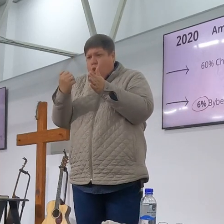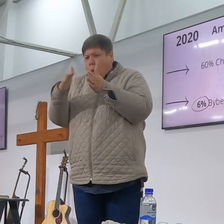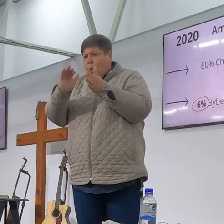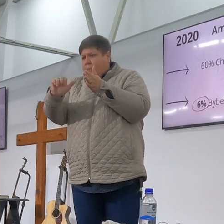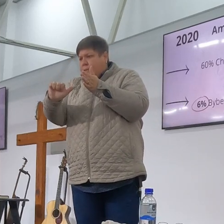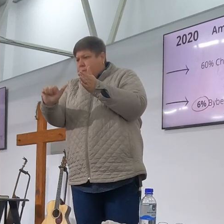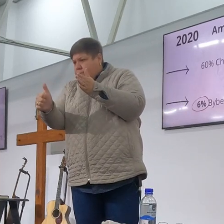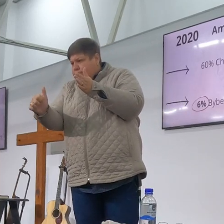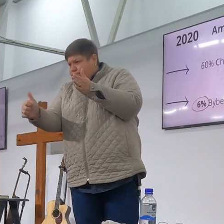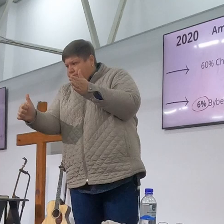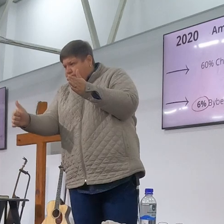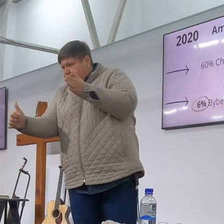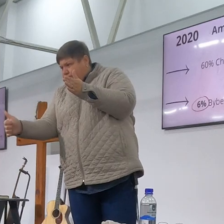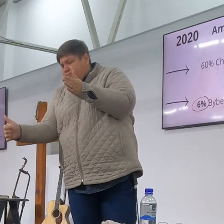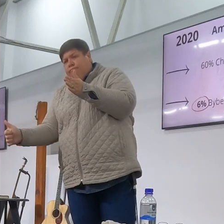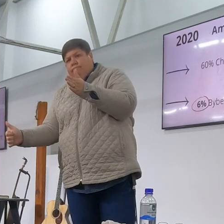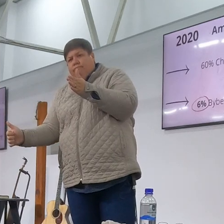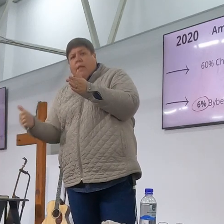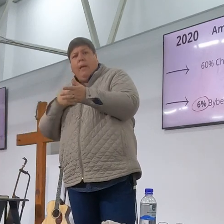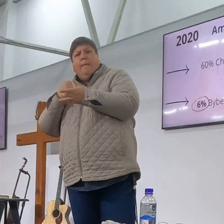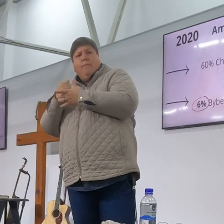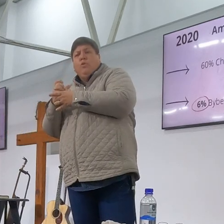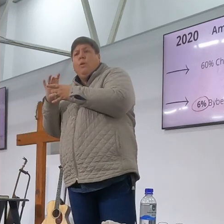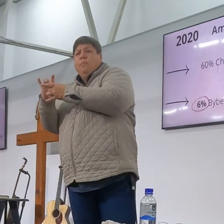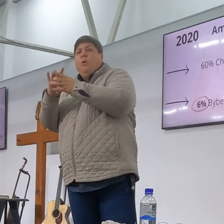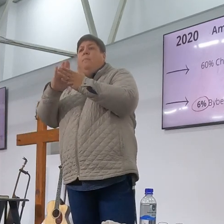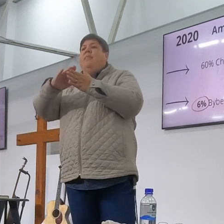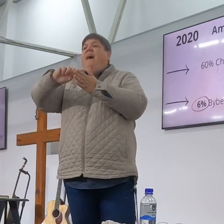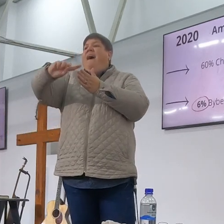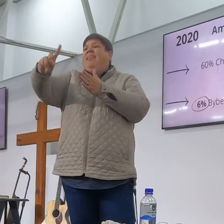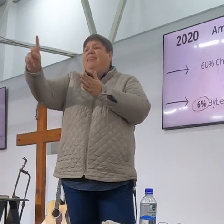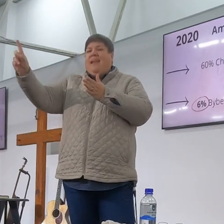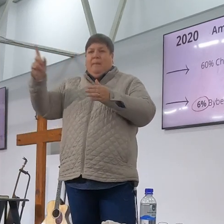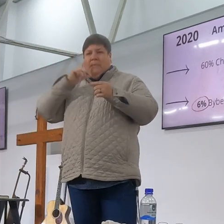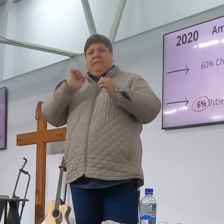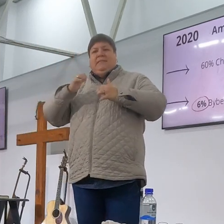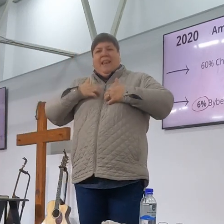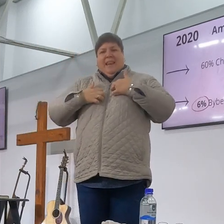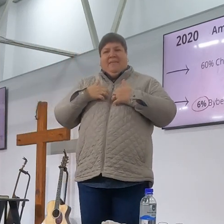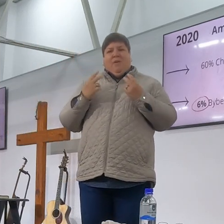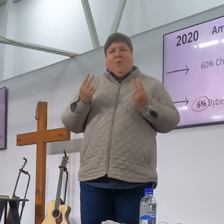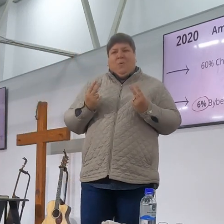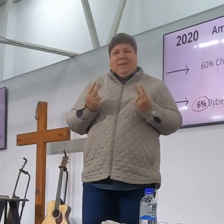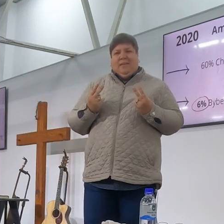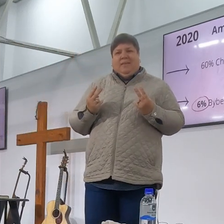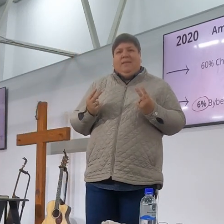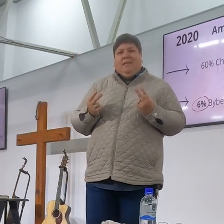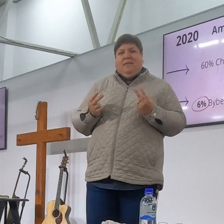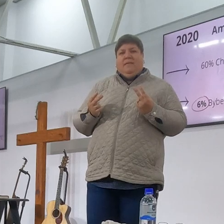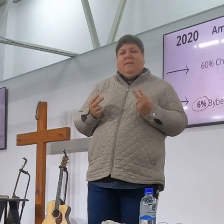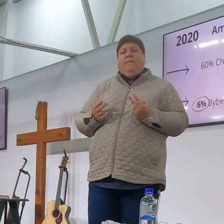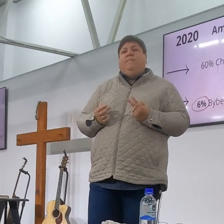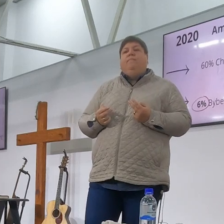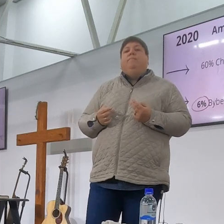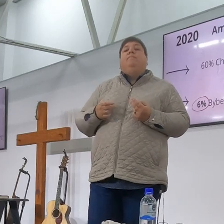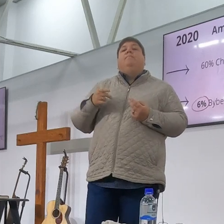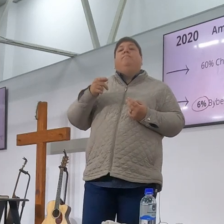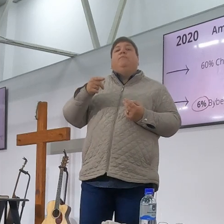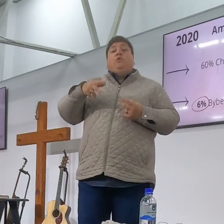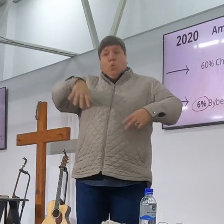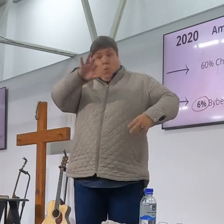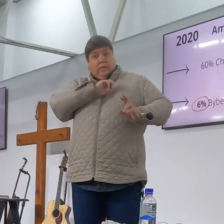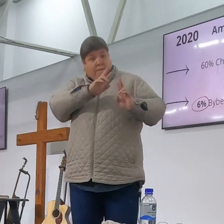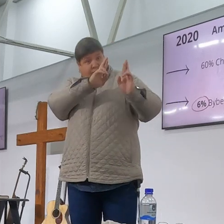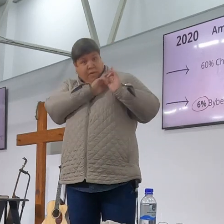is betrokke op ander maniere, maar dit is ons samelewing se verantwoordelikheid. Dit is ons